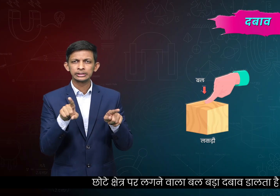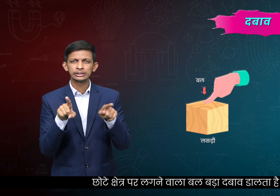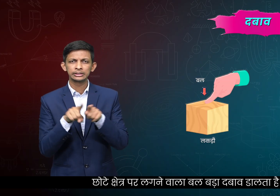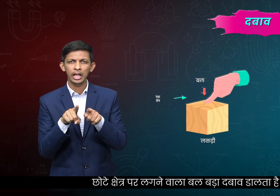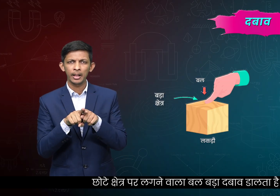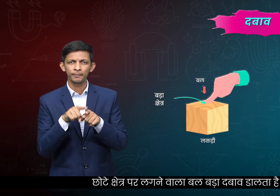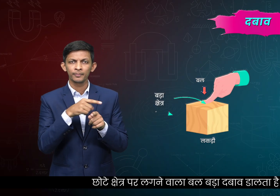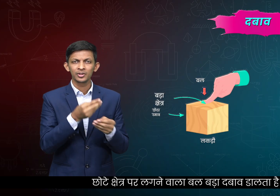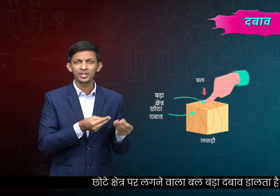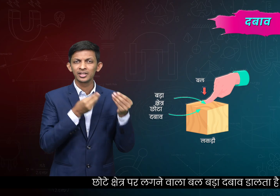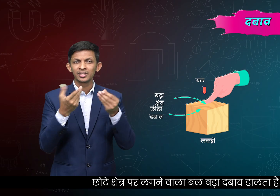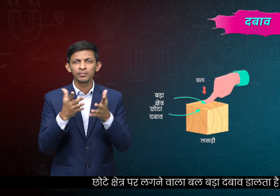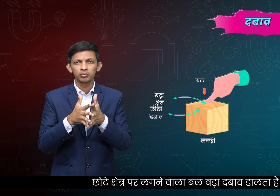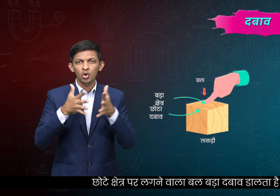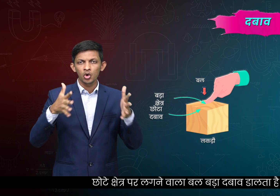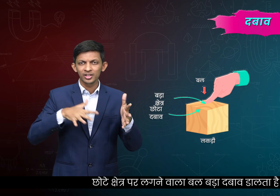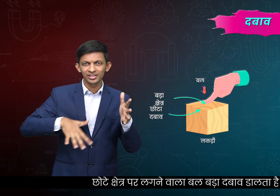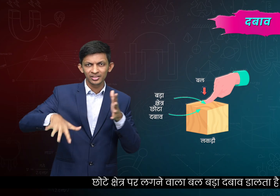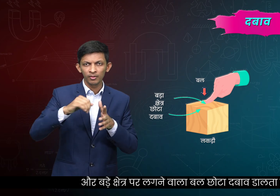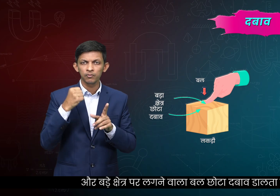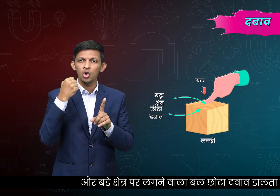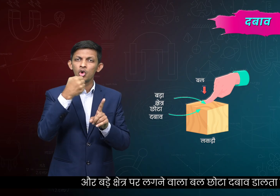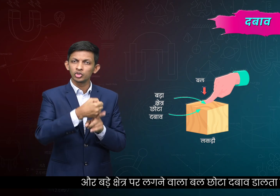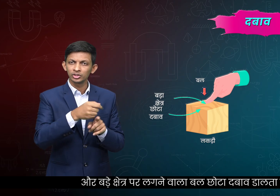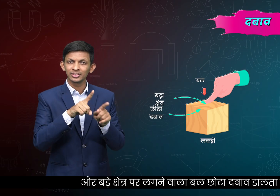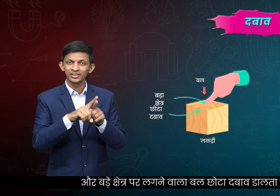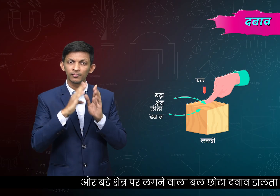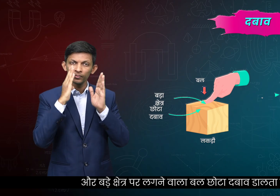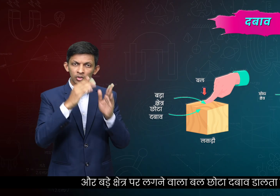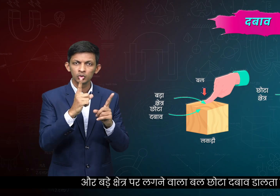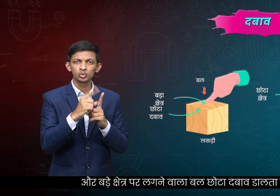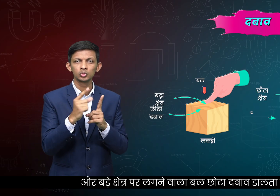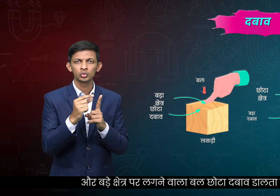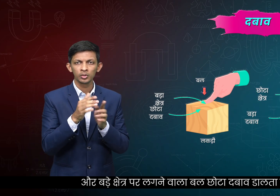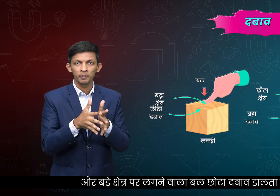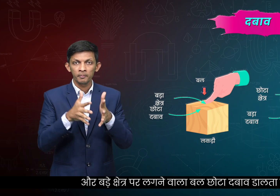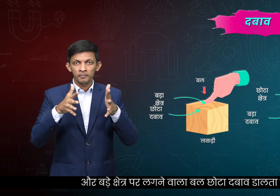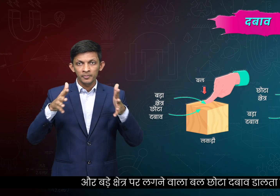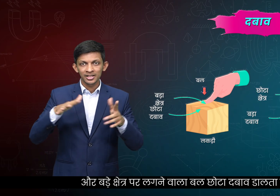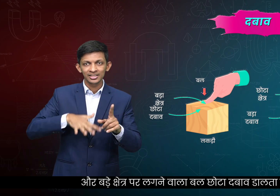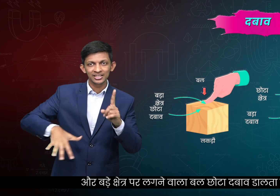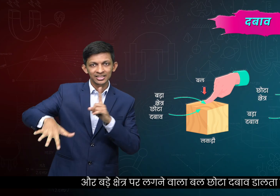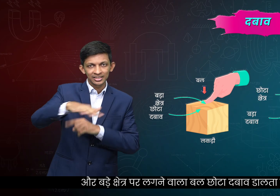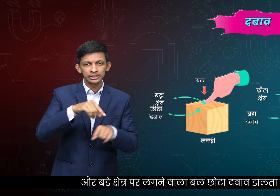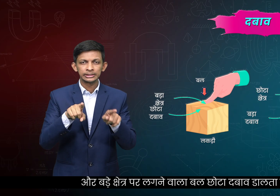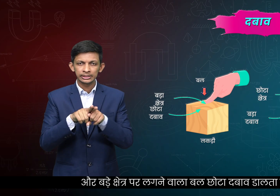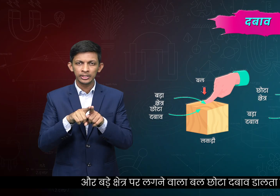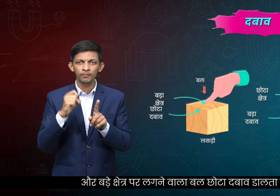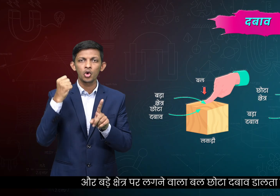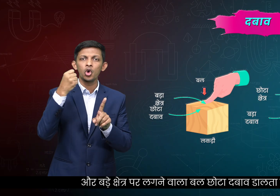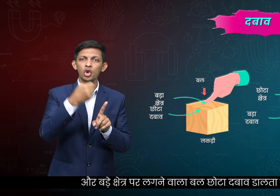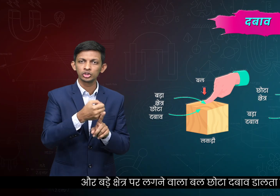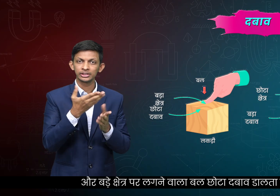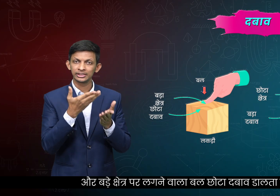लगने वाला बल बड़ा दबाव डालता है और बड़े क्षेत्र पर लगने वाला बल छोटा